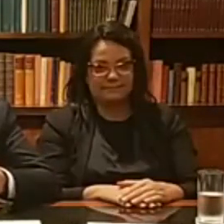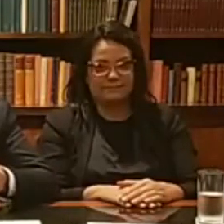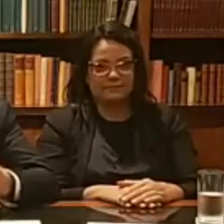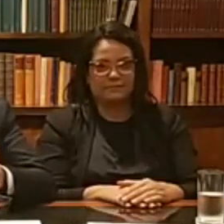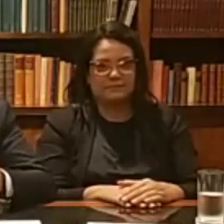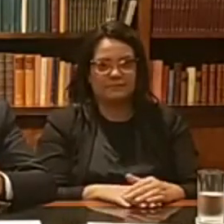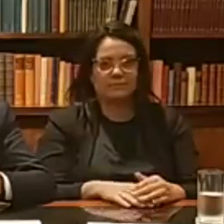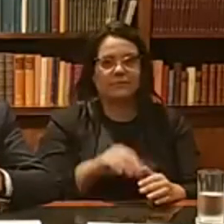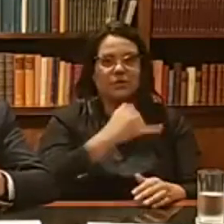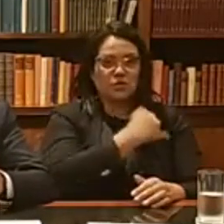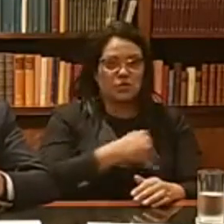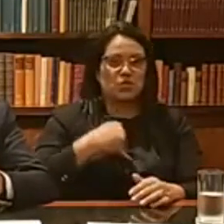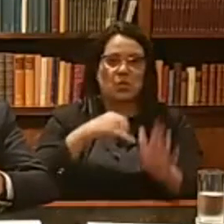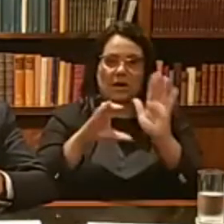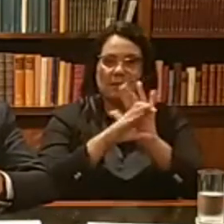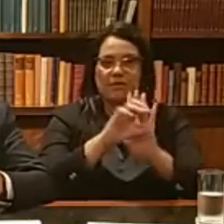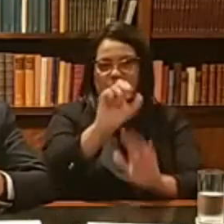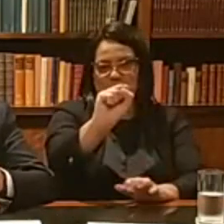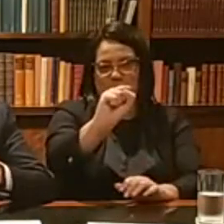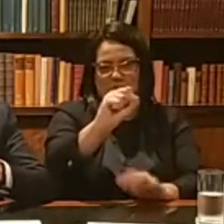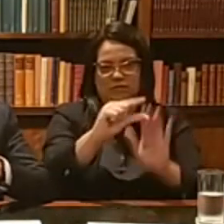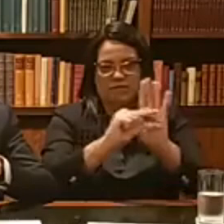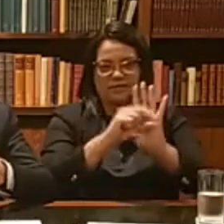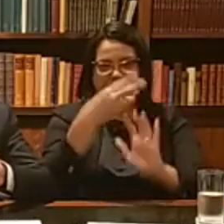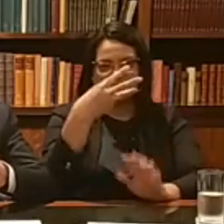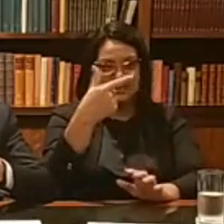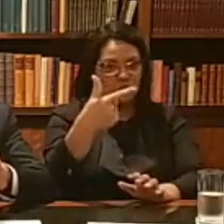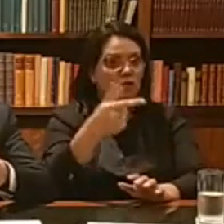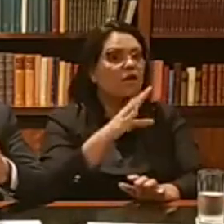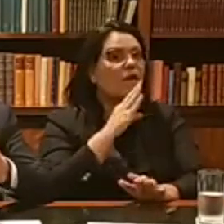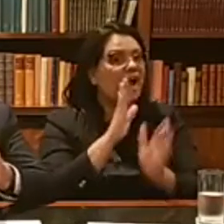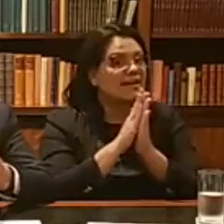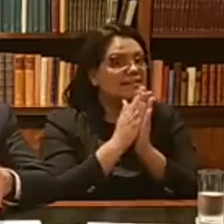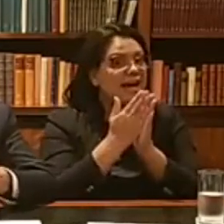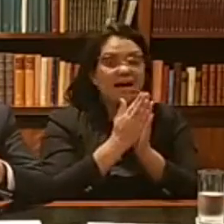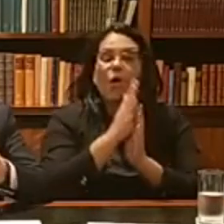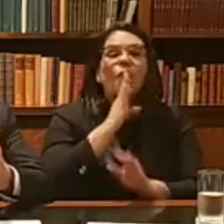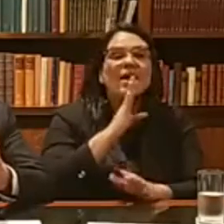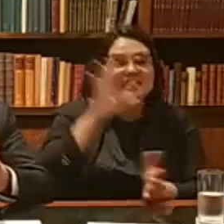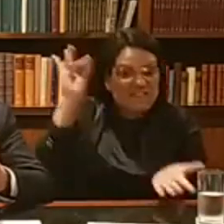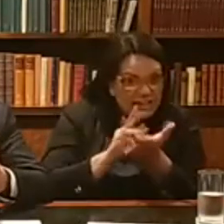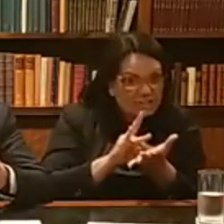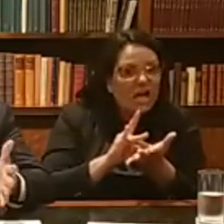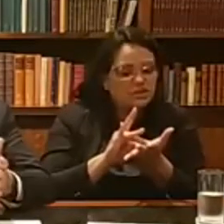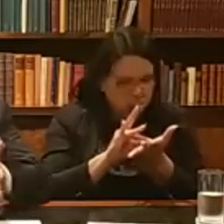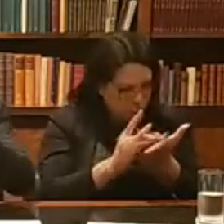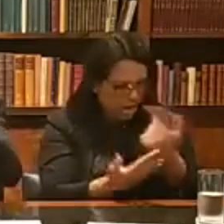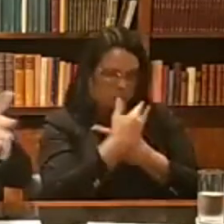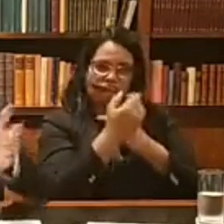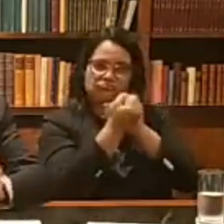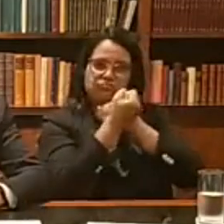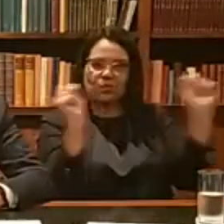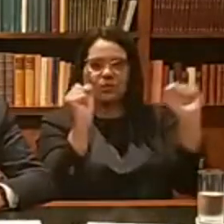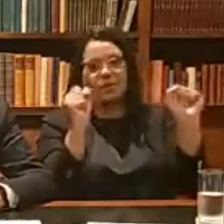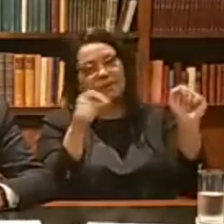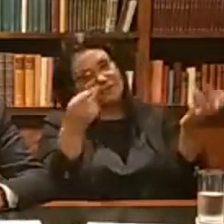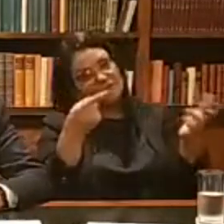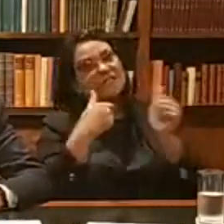João 8,32, Samuel Moreira. Conhecer a verdade, vou libertar. Com mentira, não dá, porque está fazendo o caminho do PT.